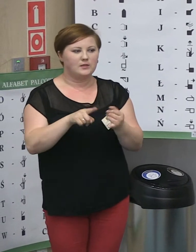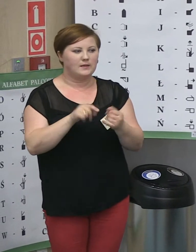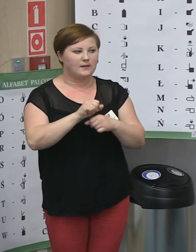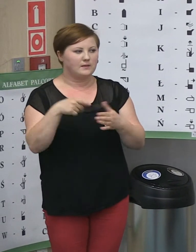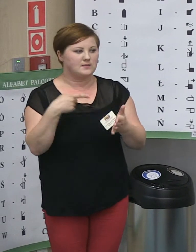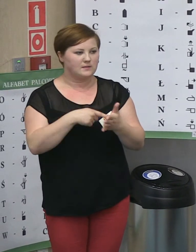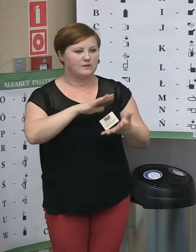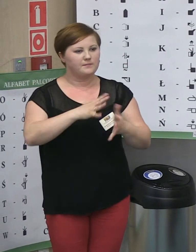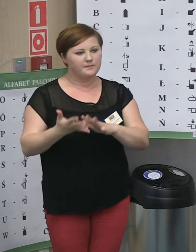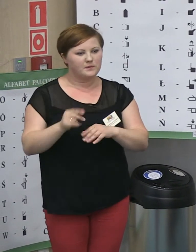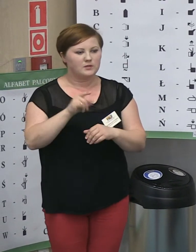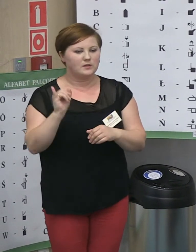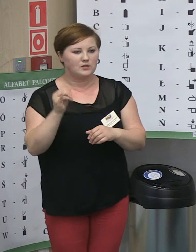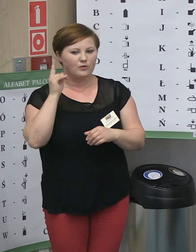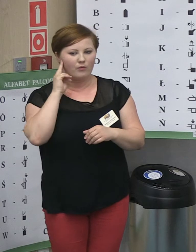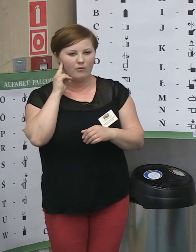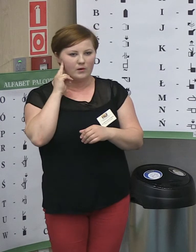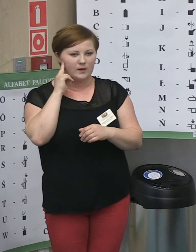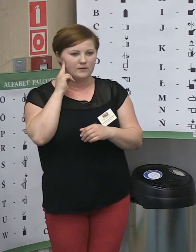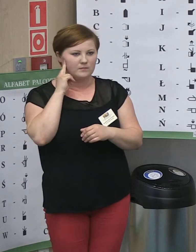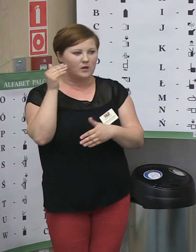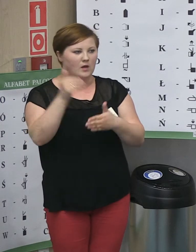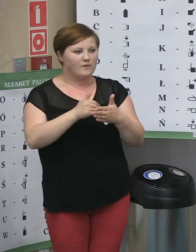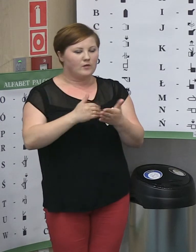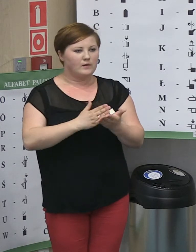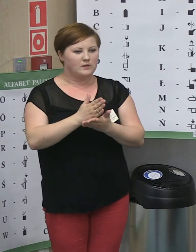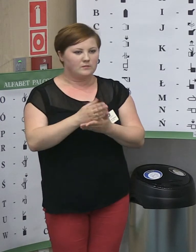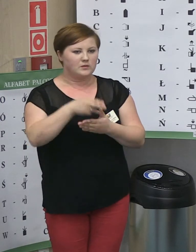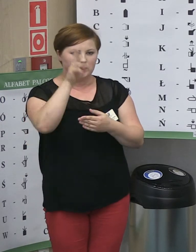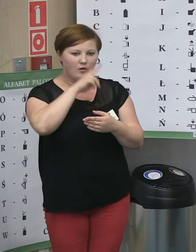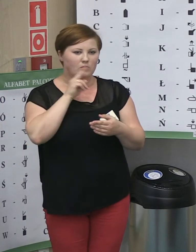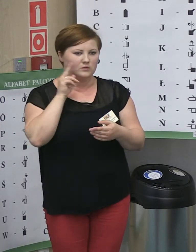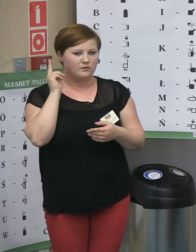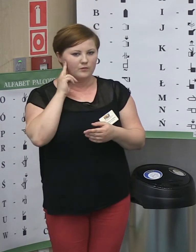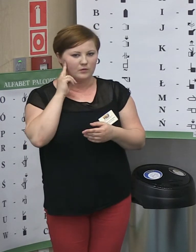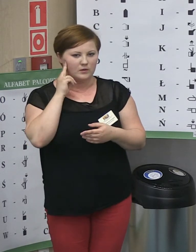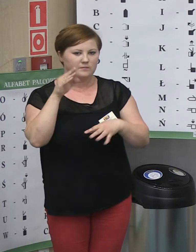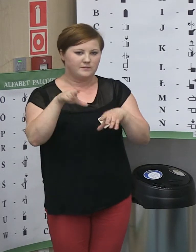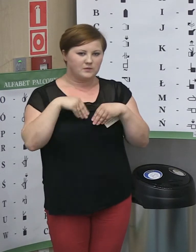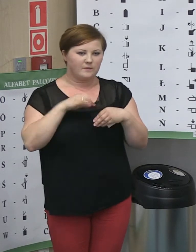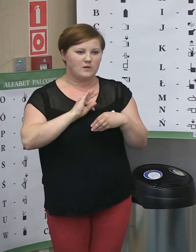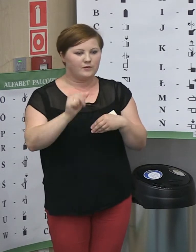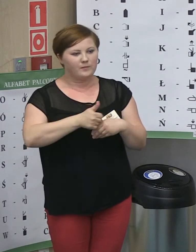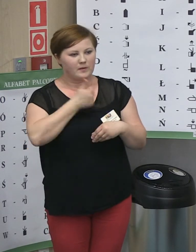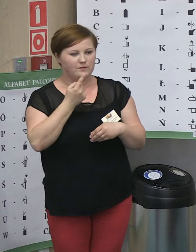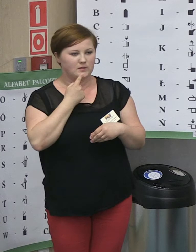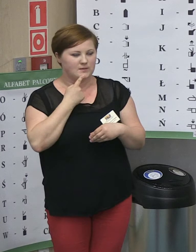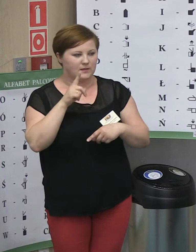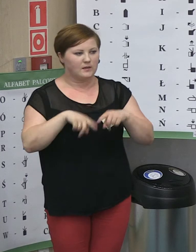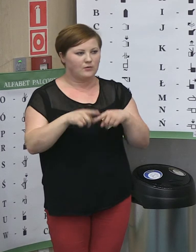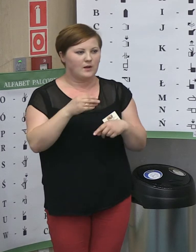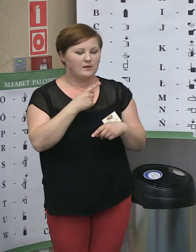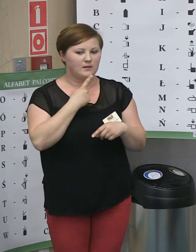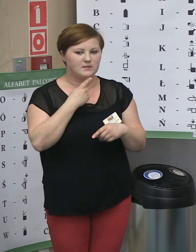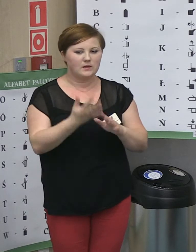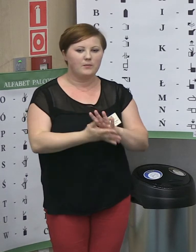say-writingu, że dziecko głuche, wychowywane przez rodziców głuchych, przyswaja swój pierwszy język, czyli naturalny język